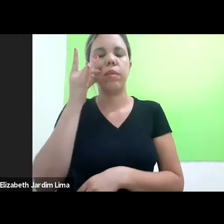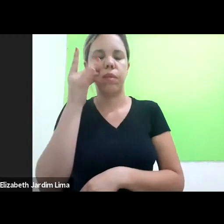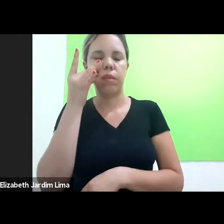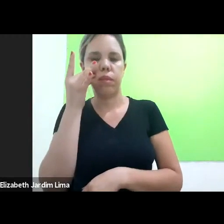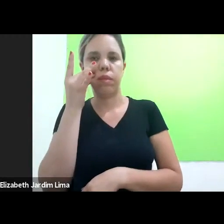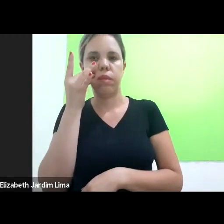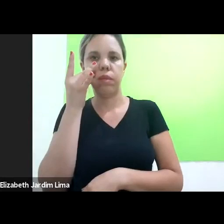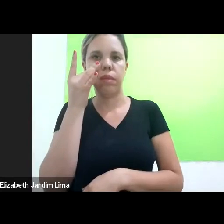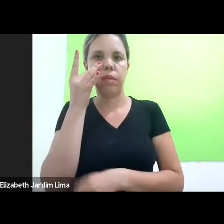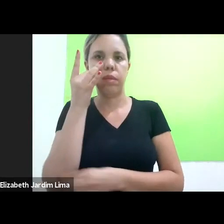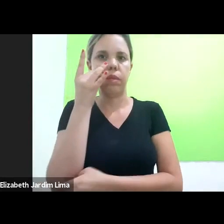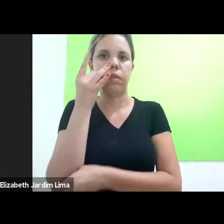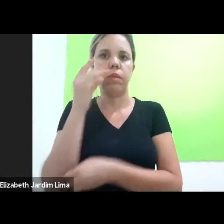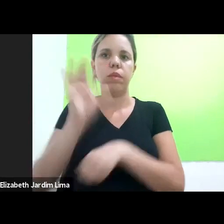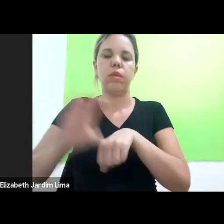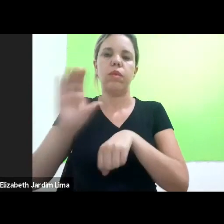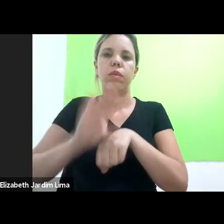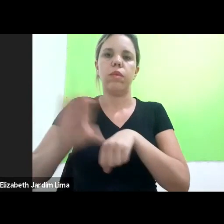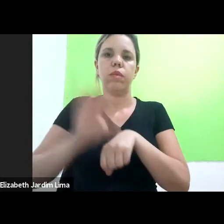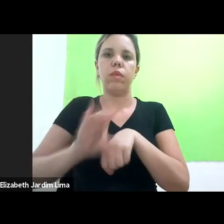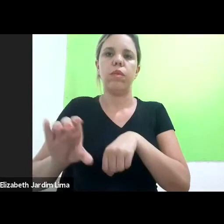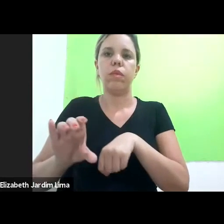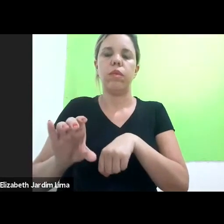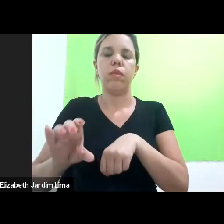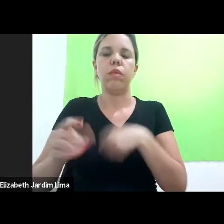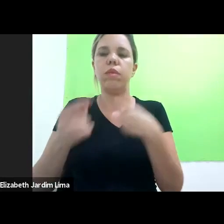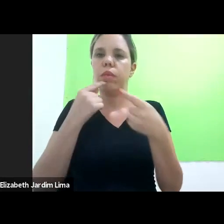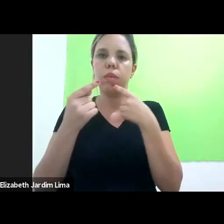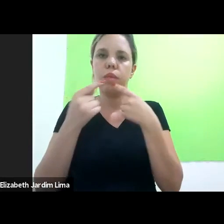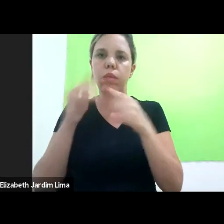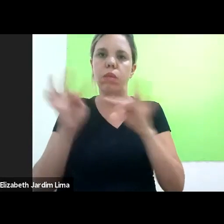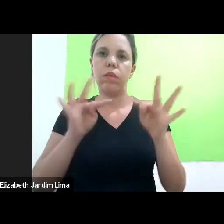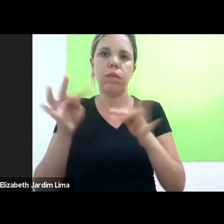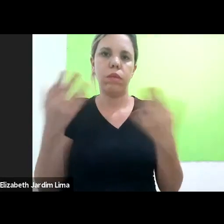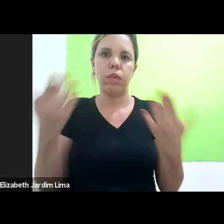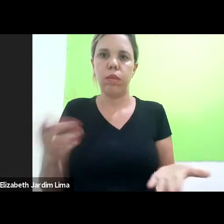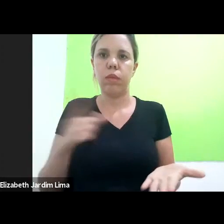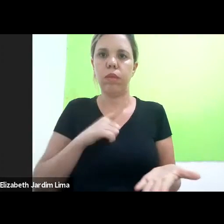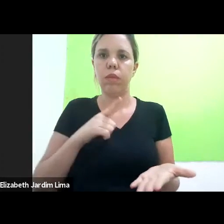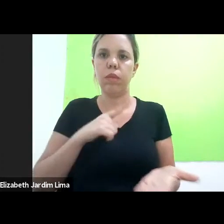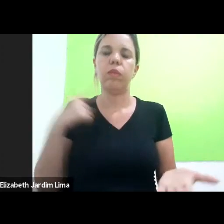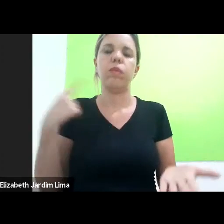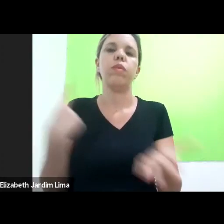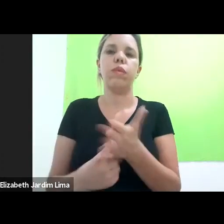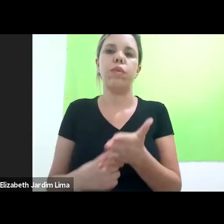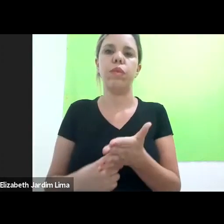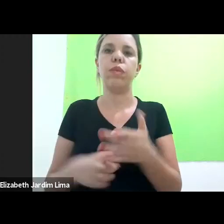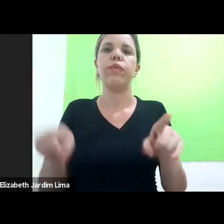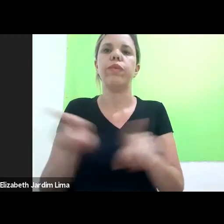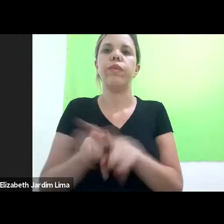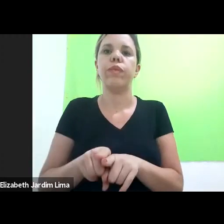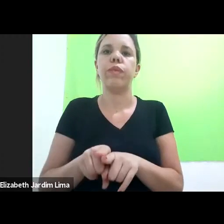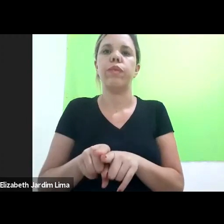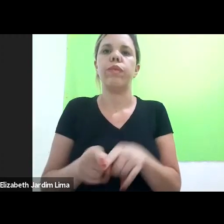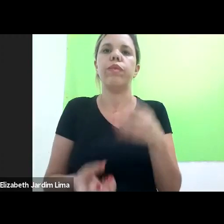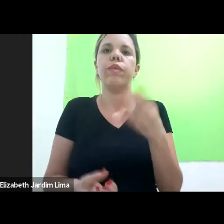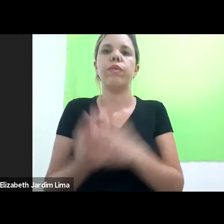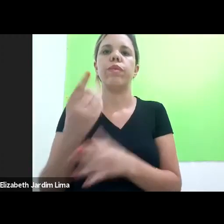universidade, nos cursos, não seriam abordados e não seriam tratados. Então, a gente tem esse compromisso também de produzir